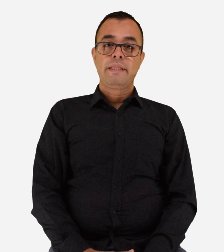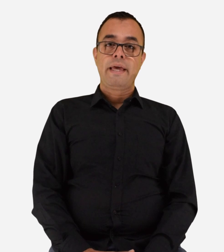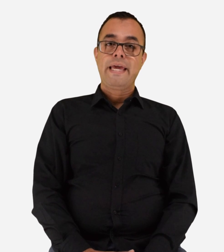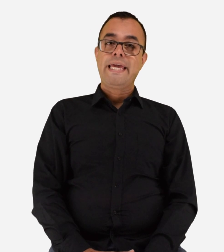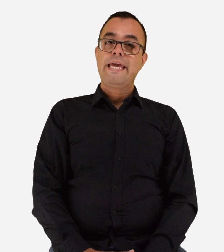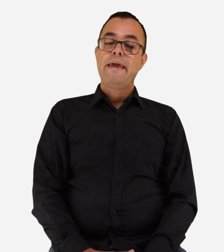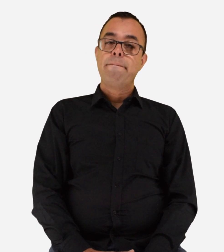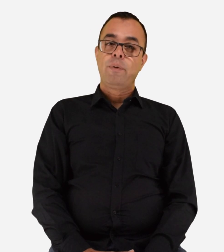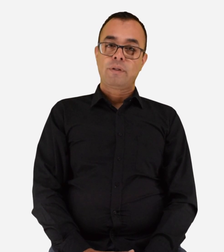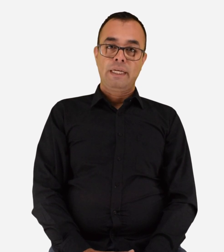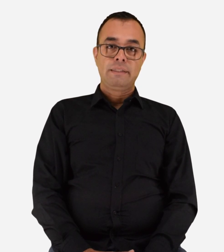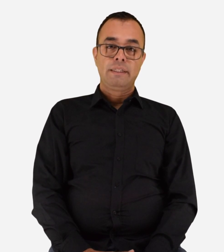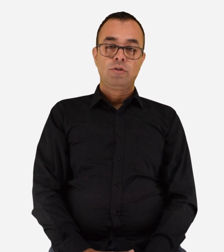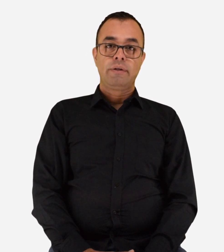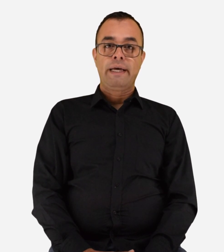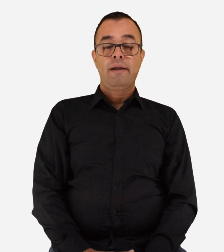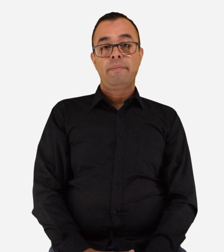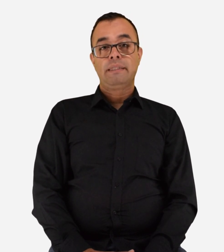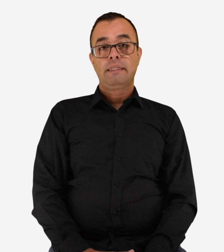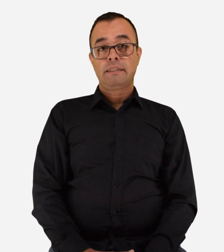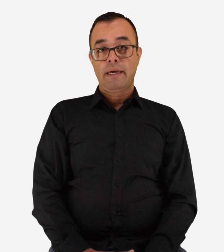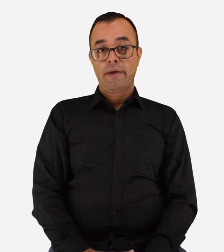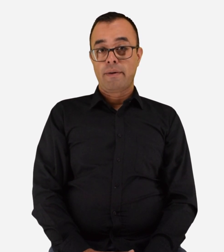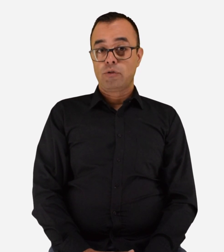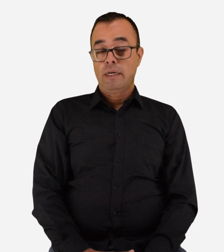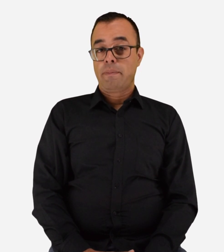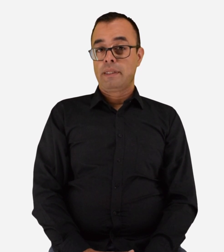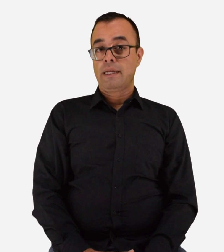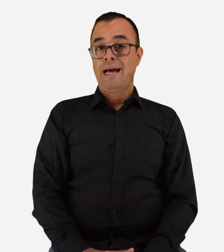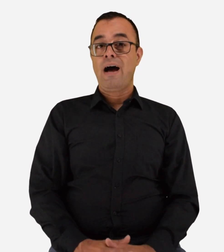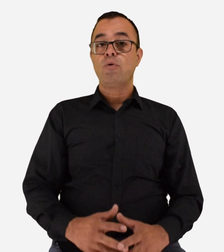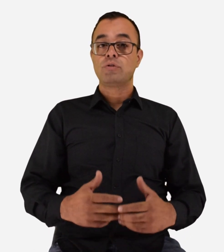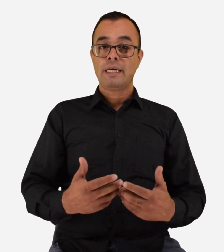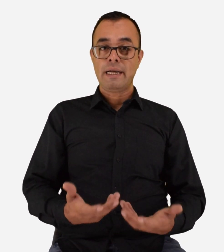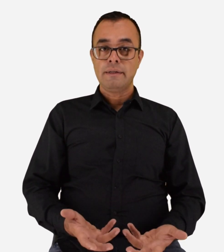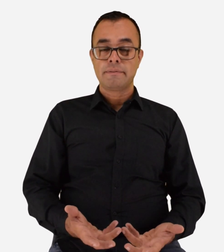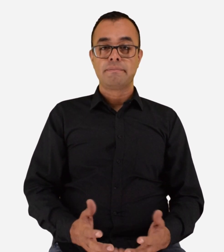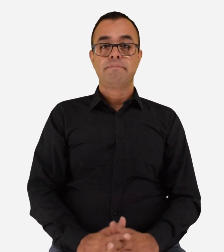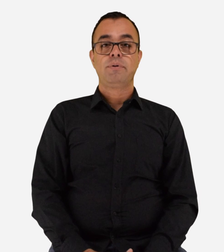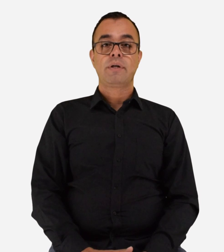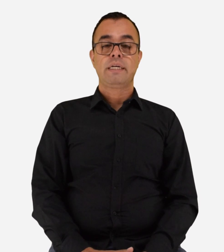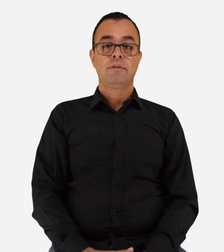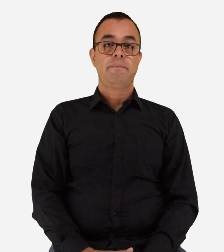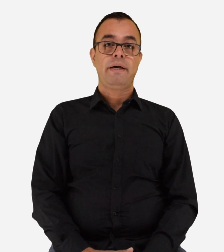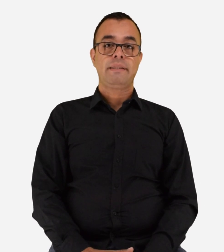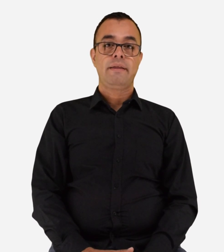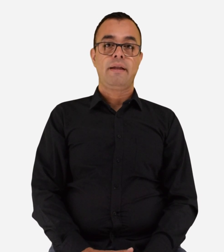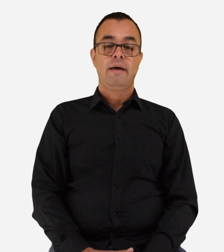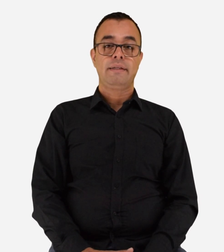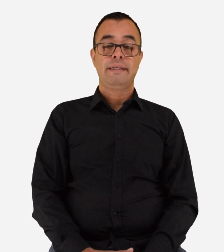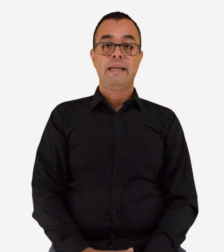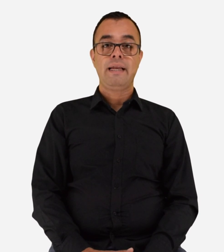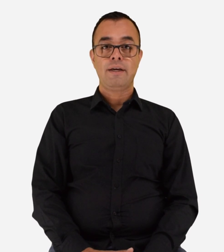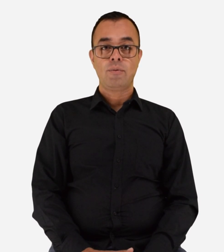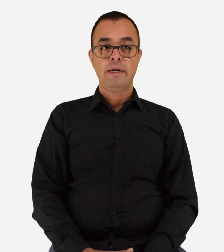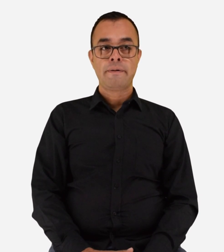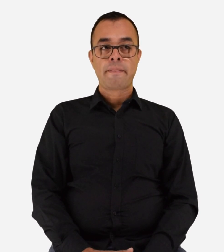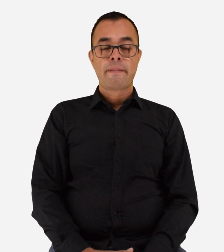sumamente importantes, son herramientas que debemos de aprender a usar porque son parte de la lengua